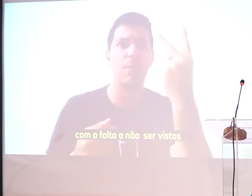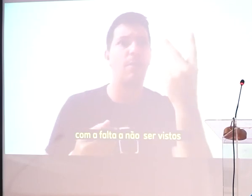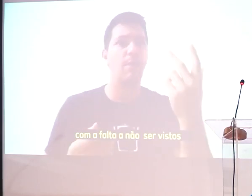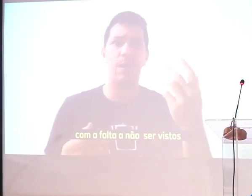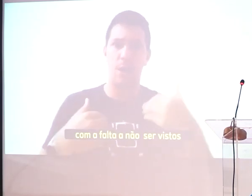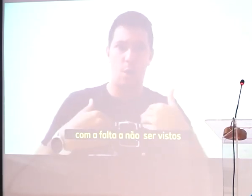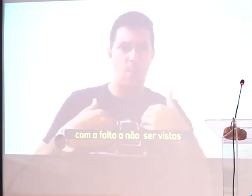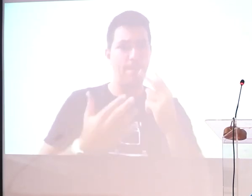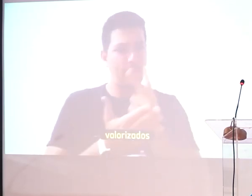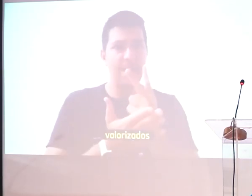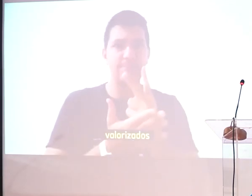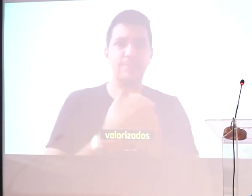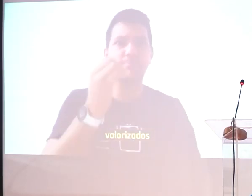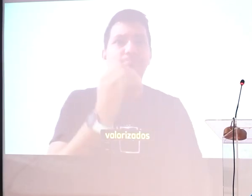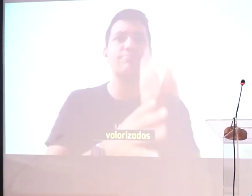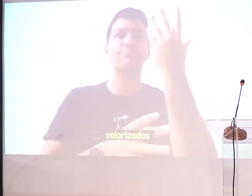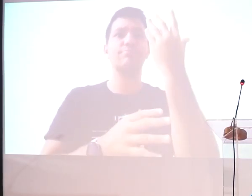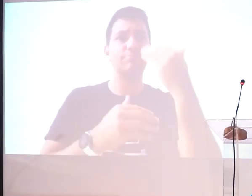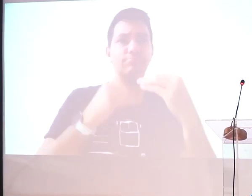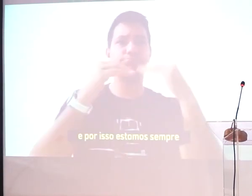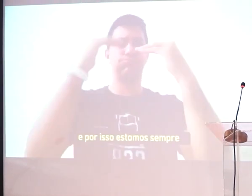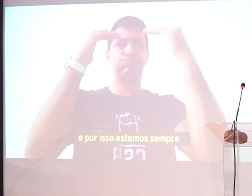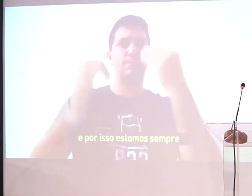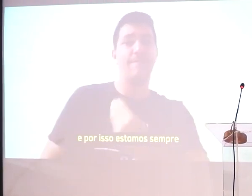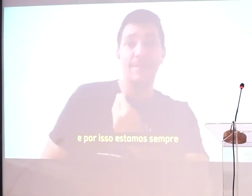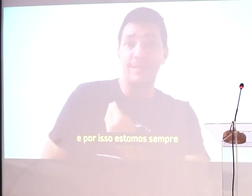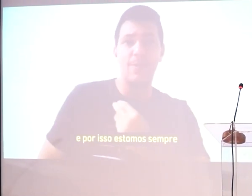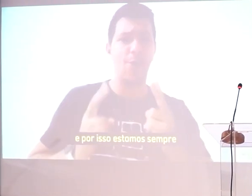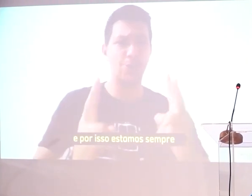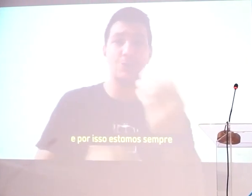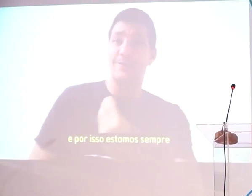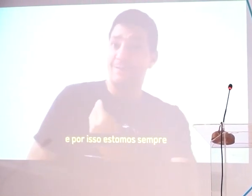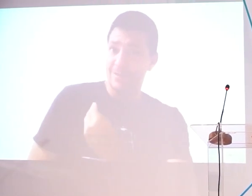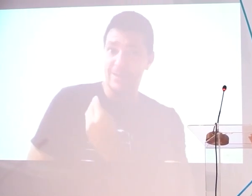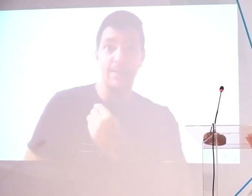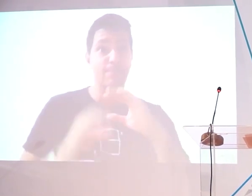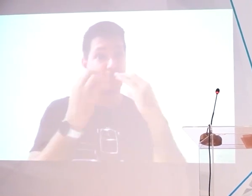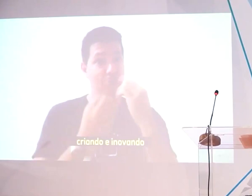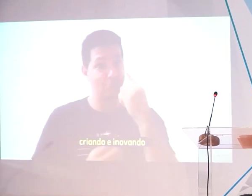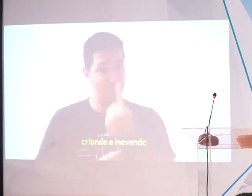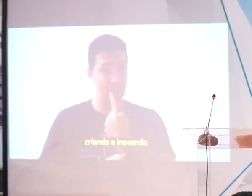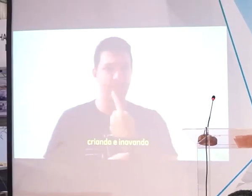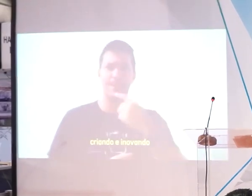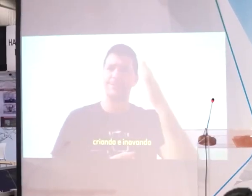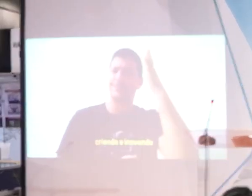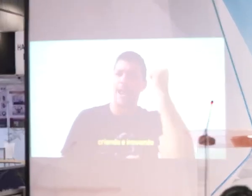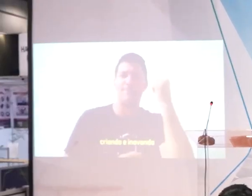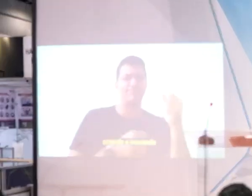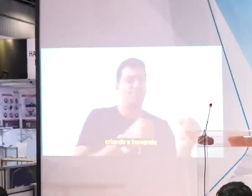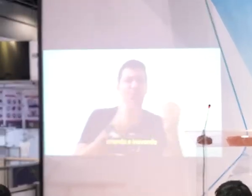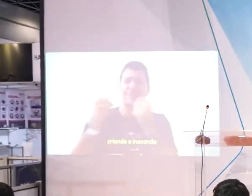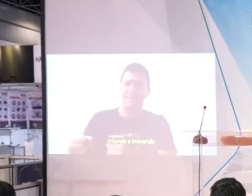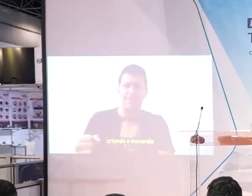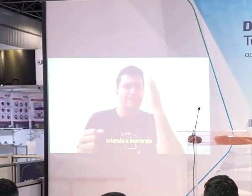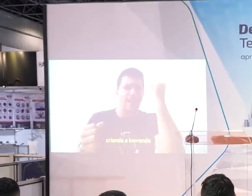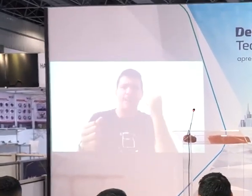e a não ser vistos, valorizados, né? E por isso, nós estamos sempre criando, inovando.